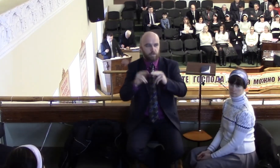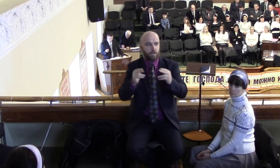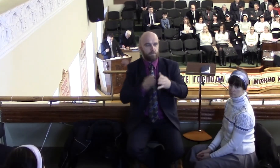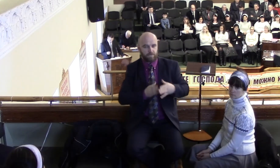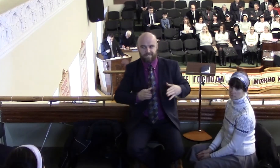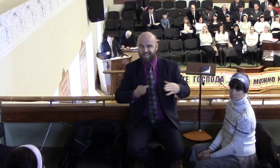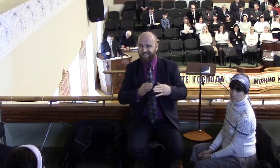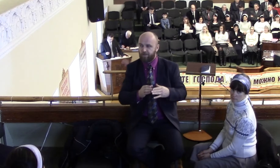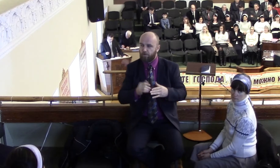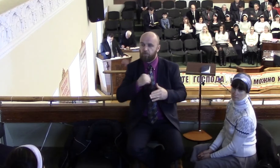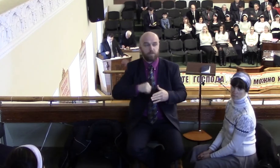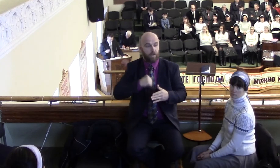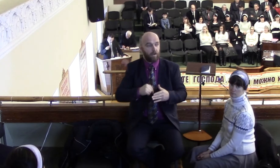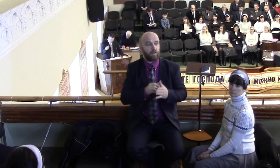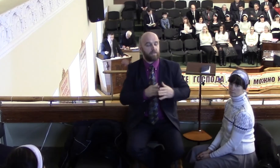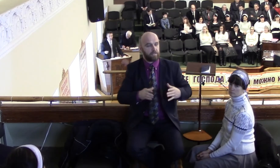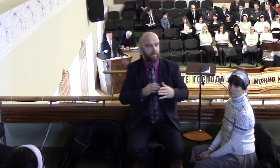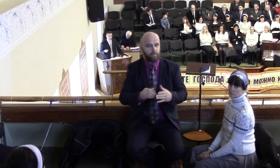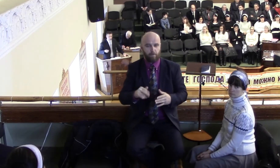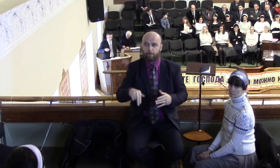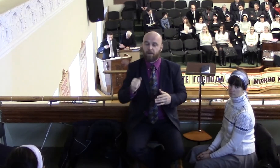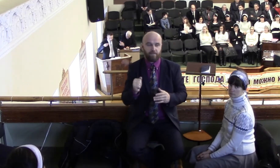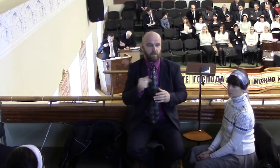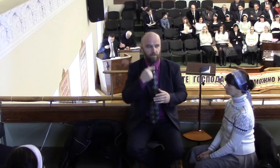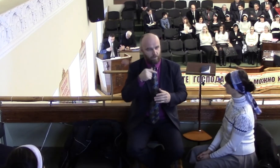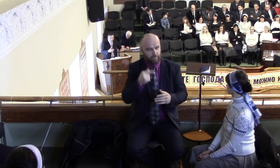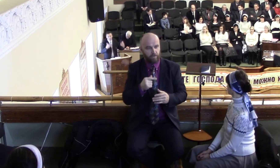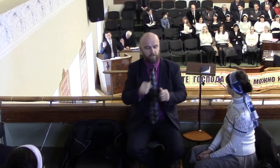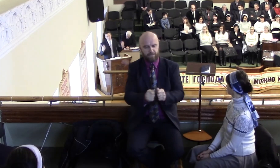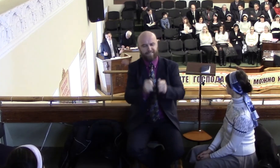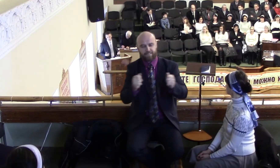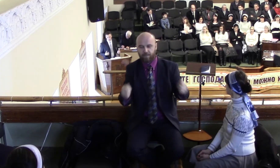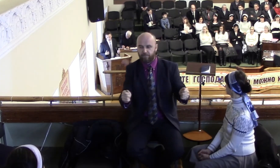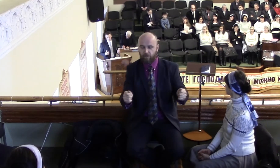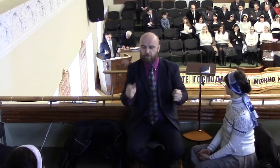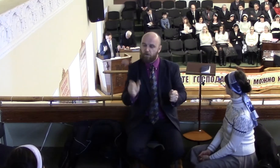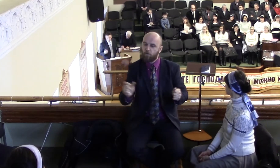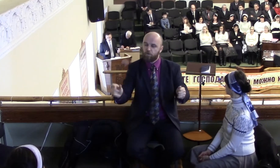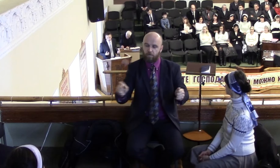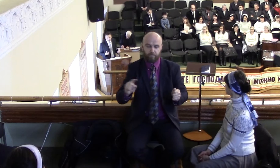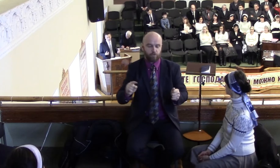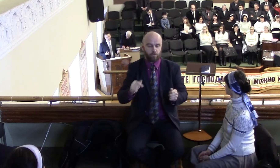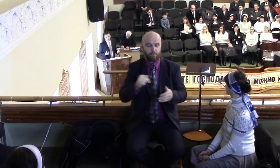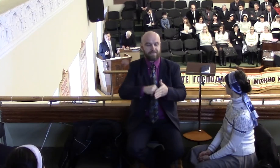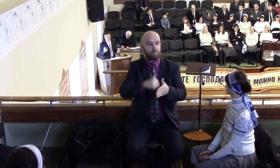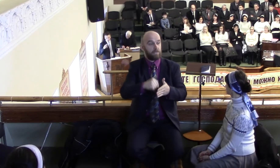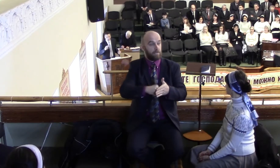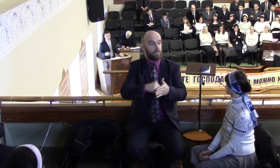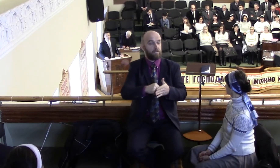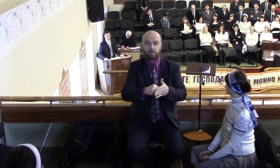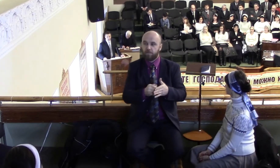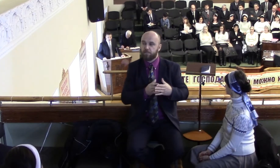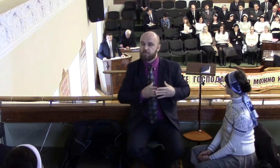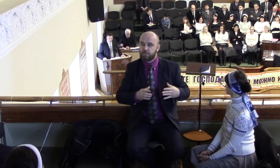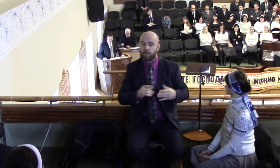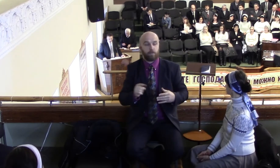церкви? Апостол Павел, ведомый Духом Святым, он раскрывает в этом послании, в чем суть церкви, и,